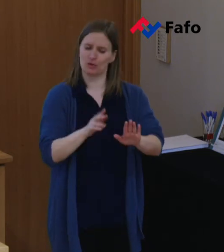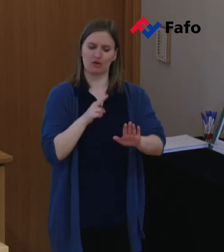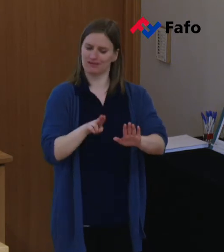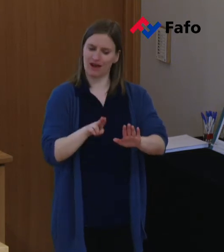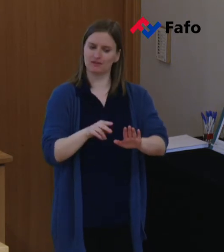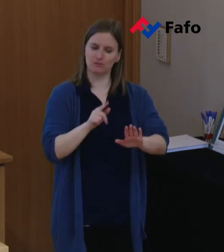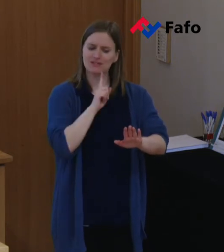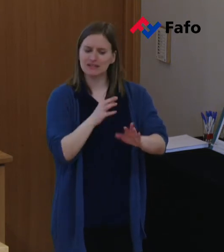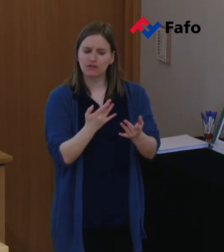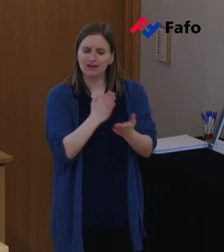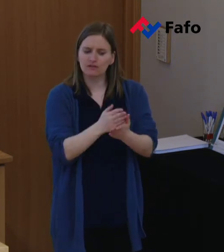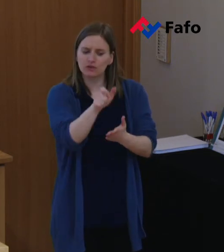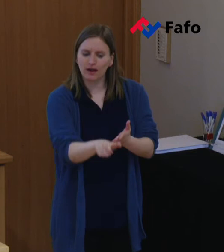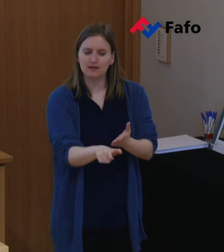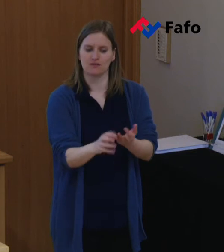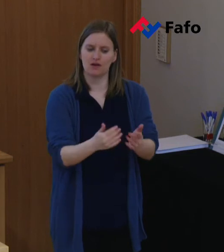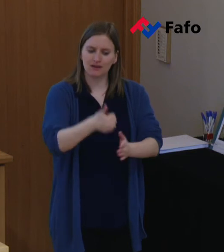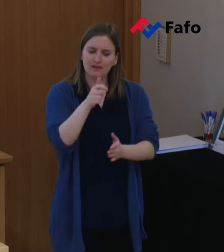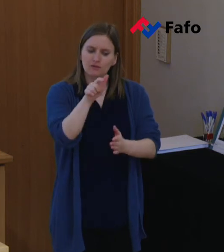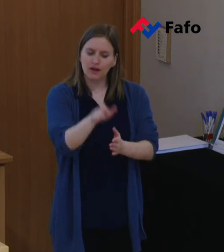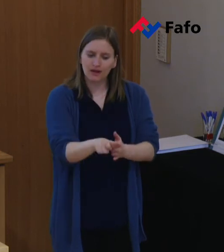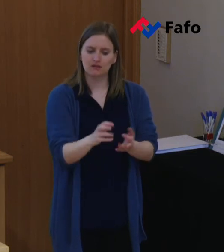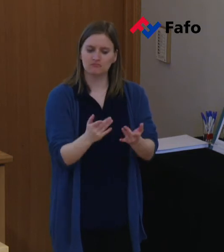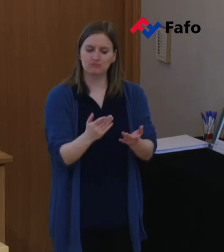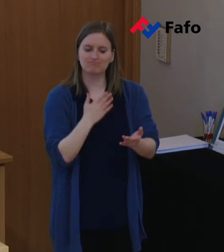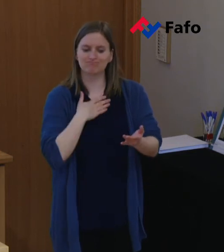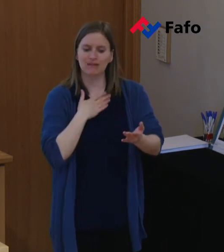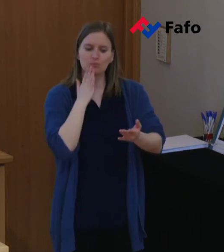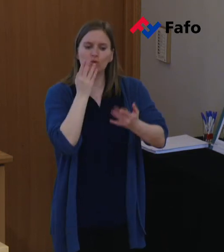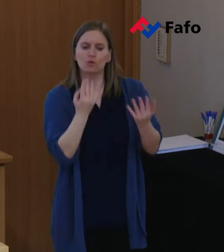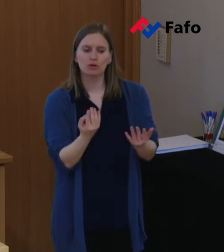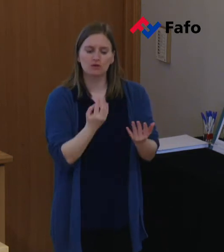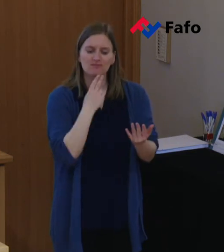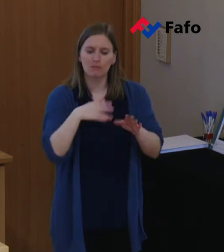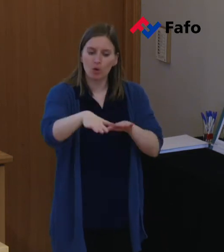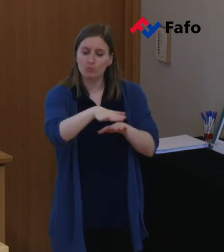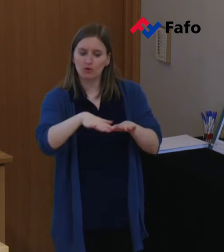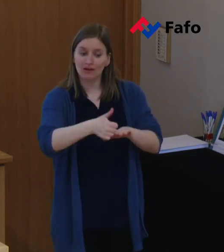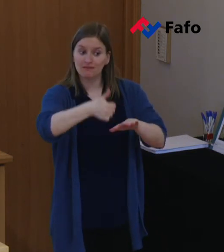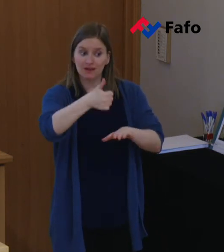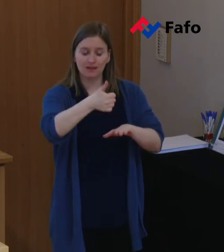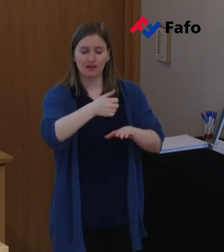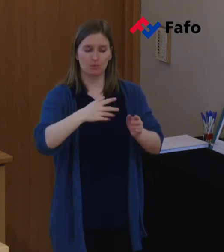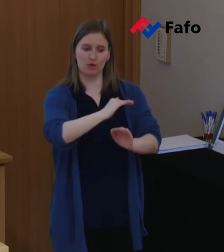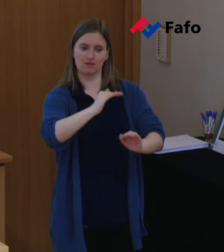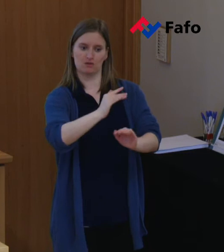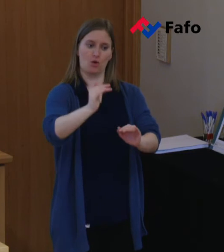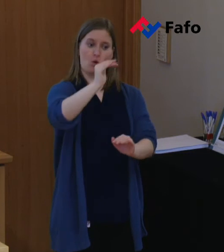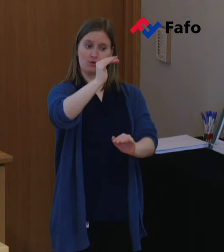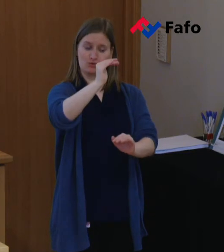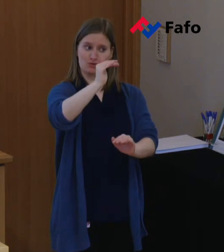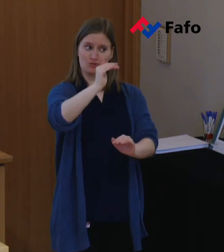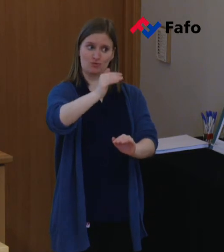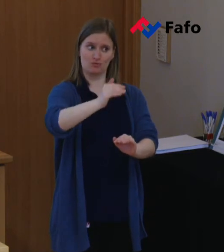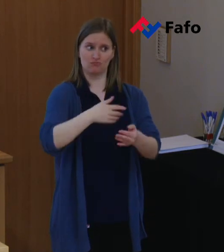hva som rett for deg. Hva viktig for deg? Hvor vil du bo? Hvilket område? Det viktig for deg å bo oppe I etasjene? Hva